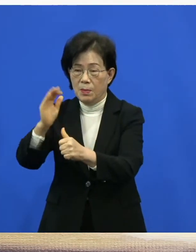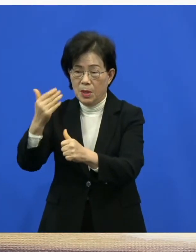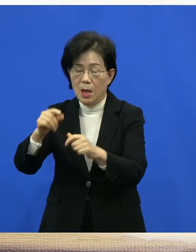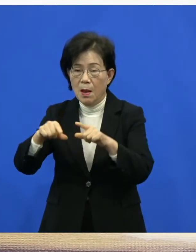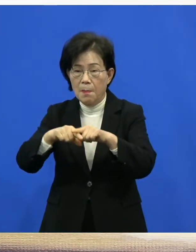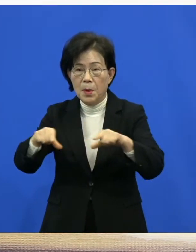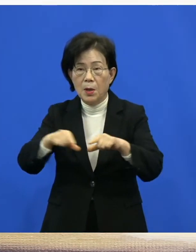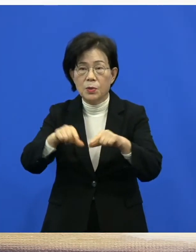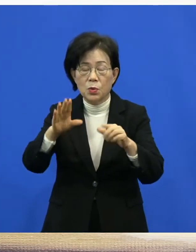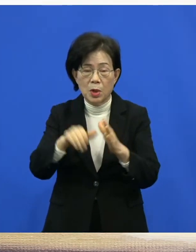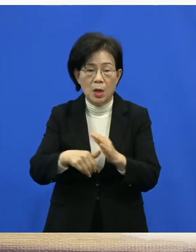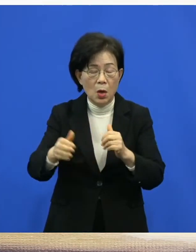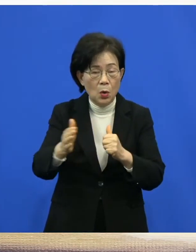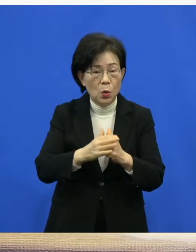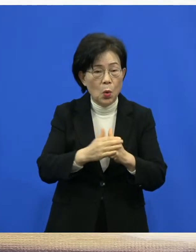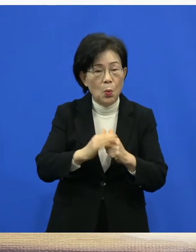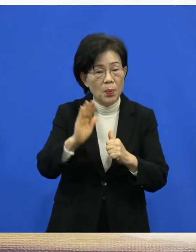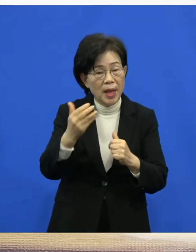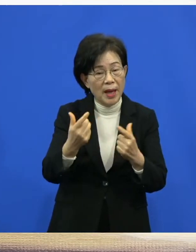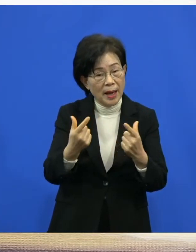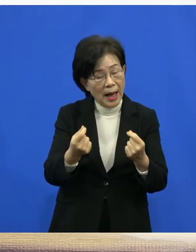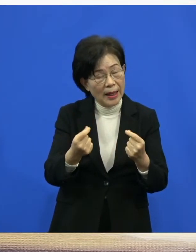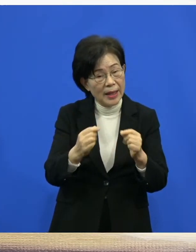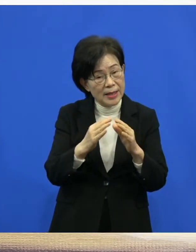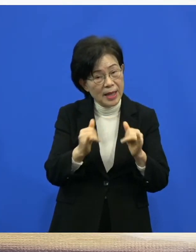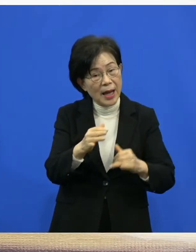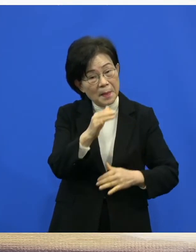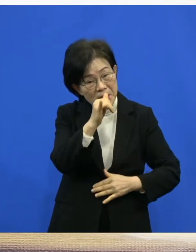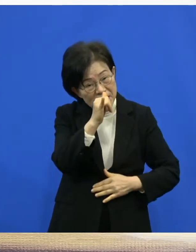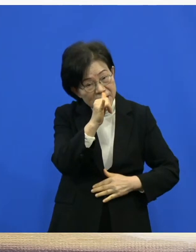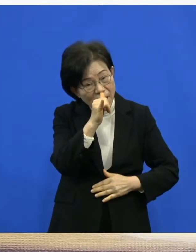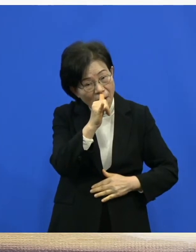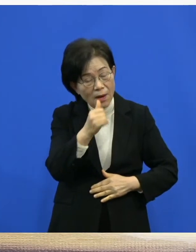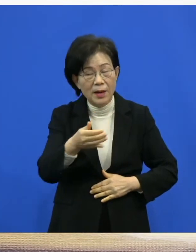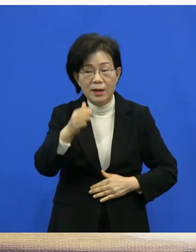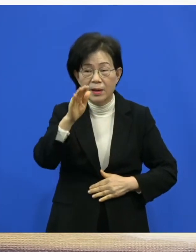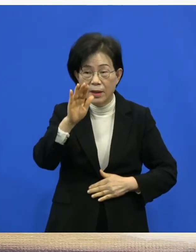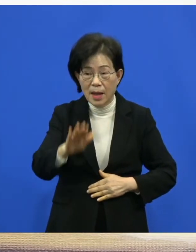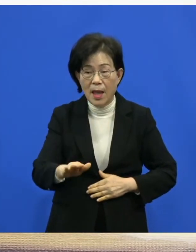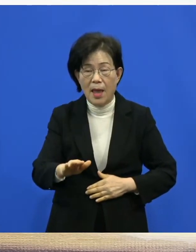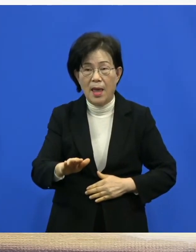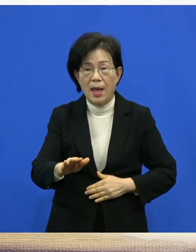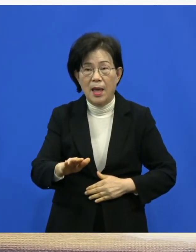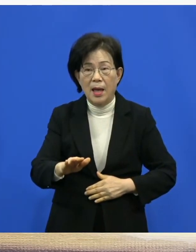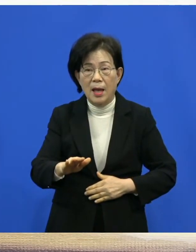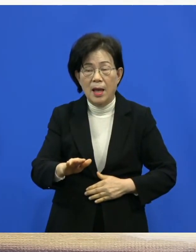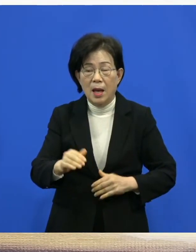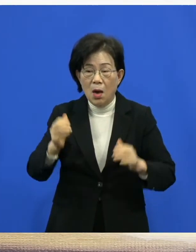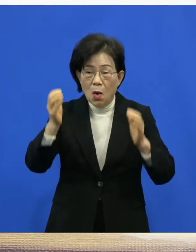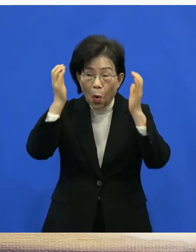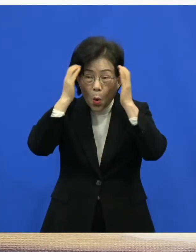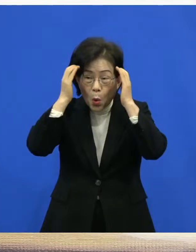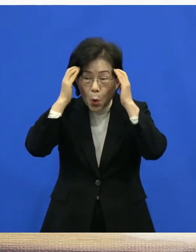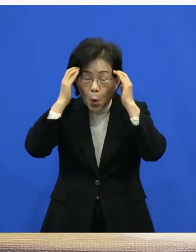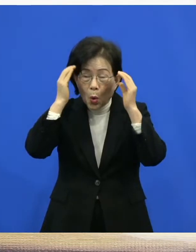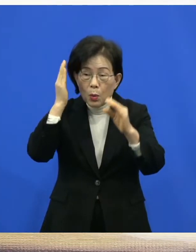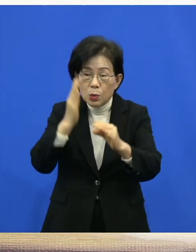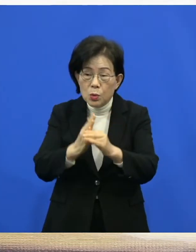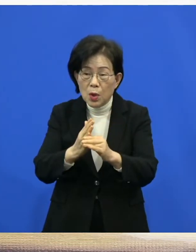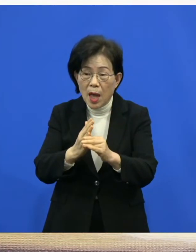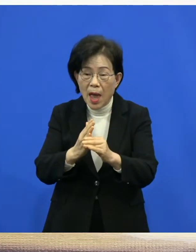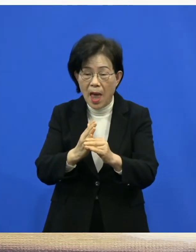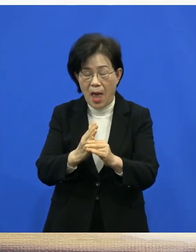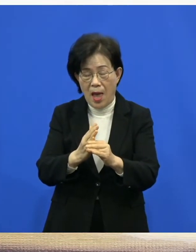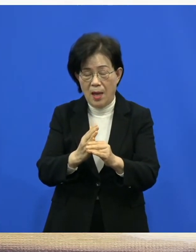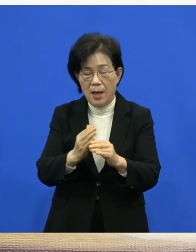평소에는 여러분 도움이 될 것 같이 보이는 사람도 있고 뭐 보이는 게 많아요. 그런데 인생에 바람이 불면요 잡을 게 별로